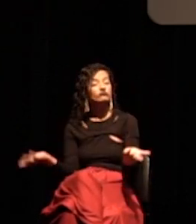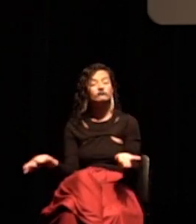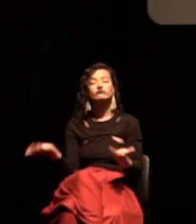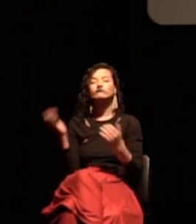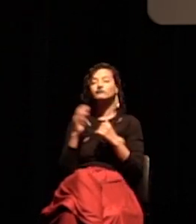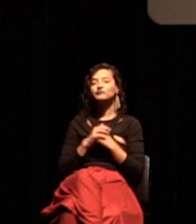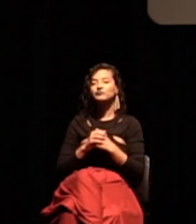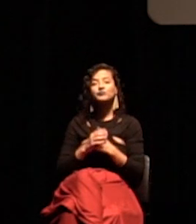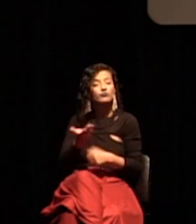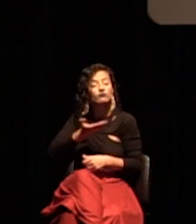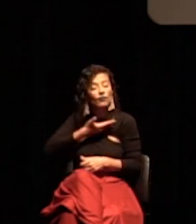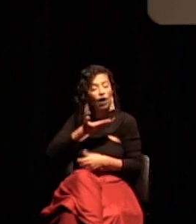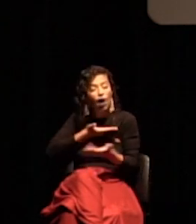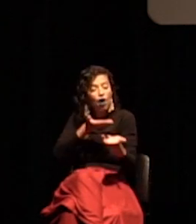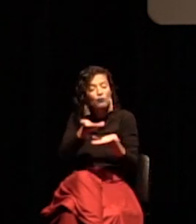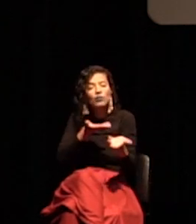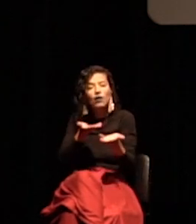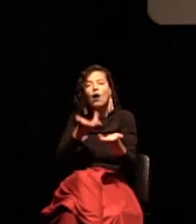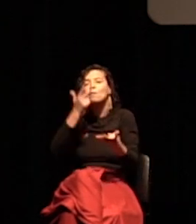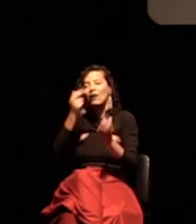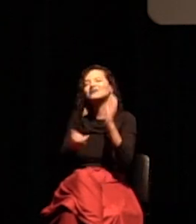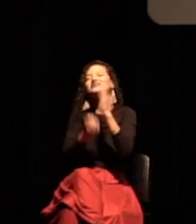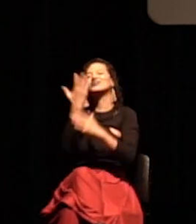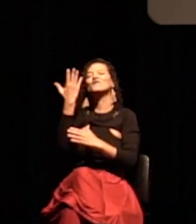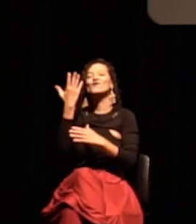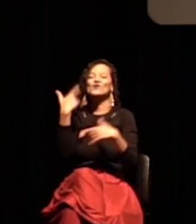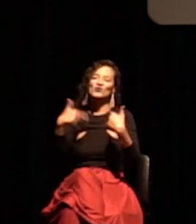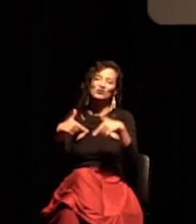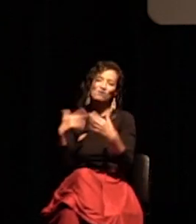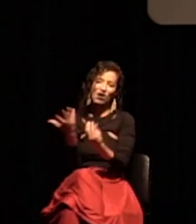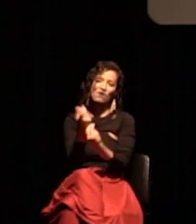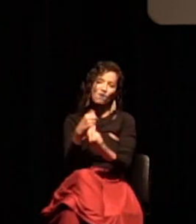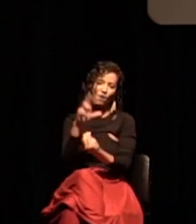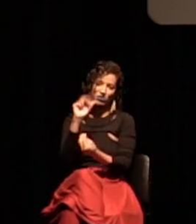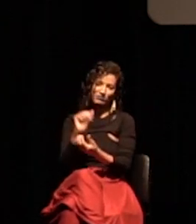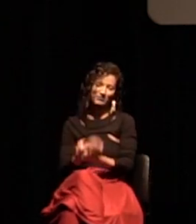desta amizade é que surge o trabalho.